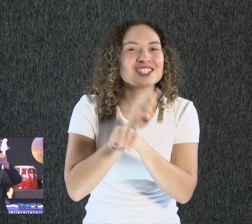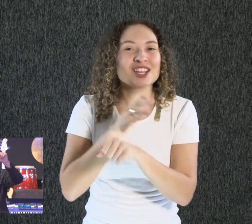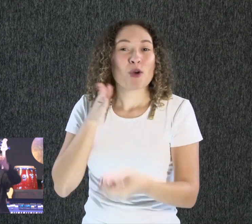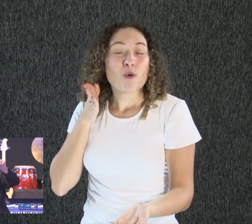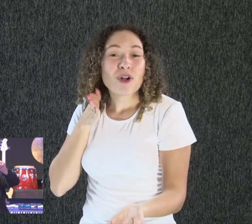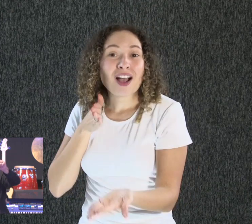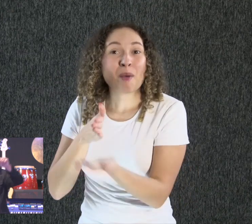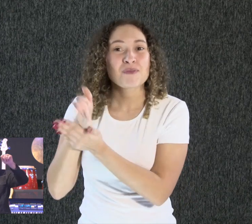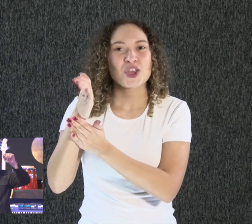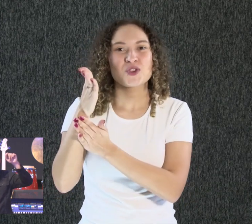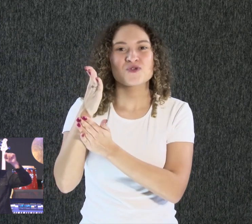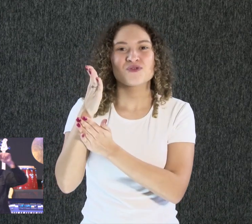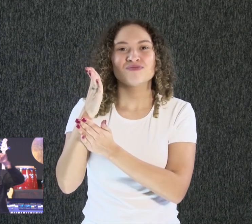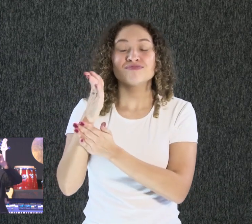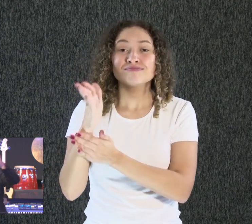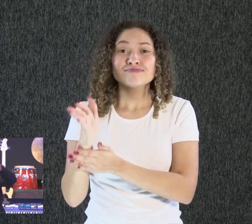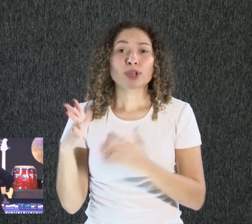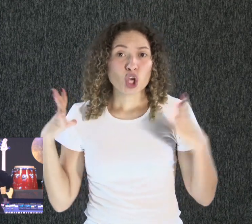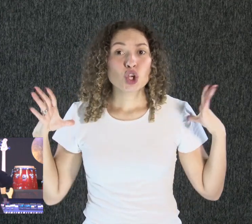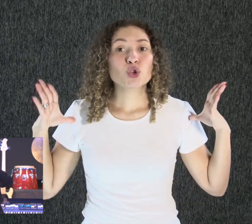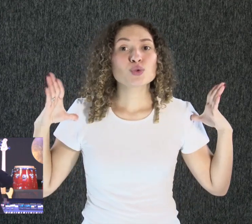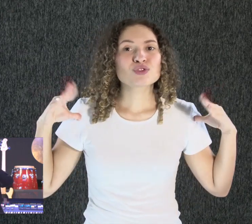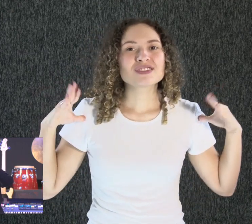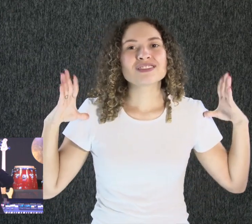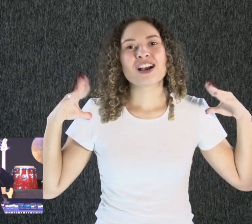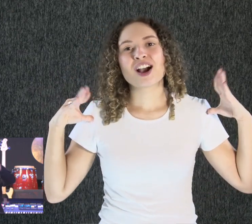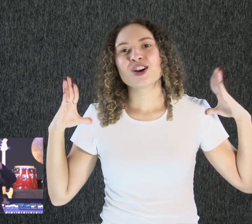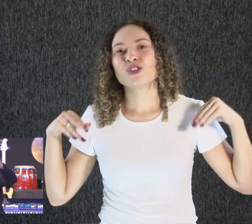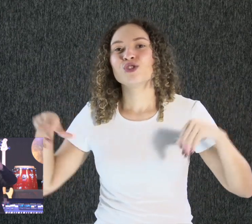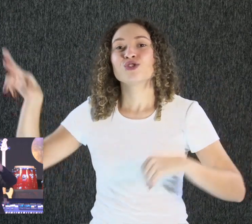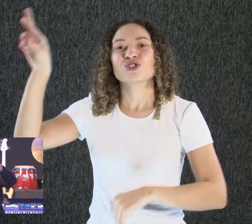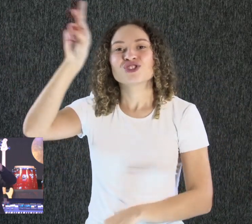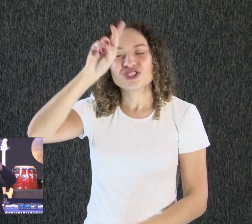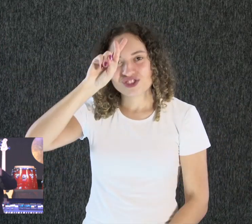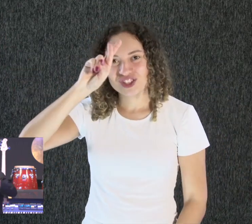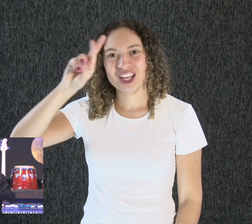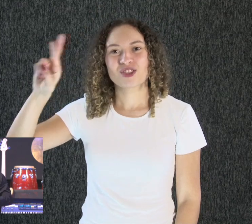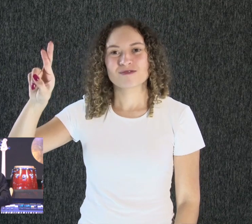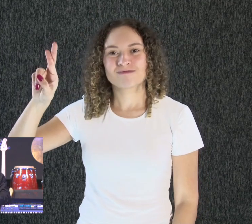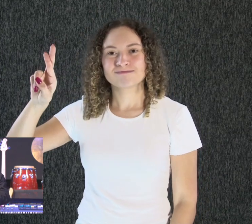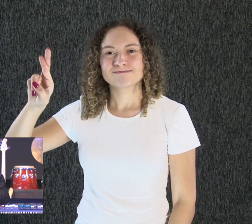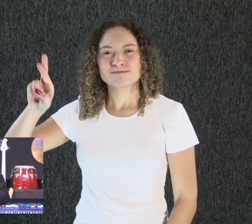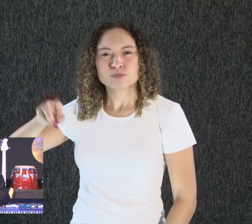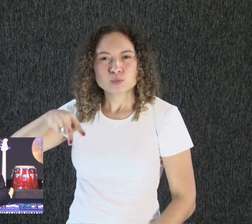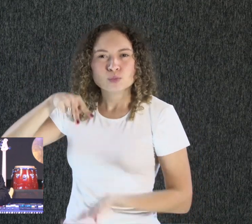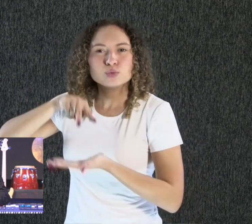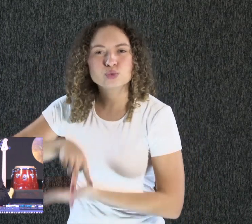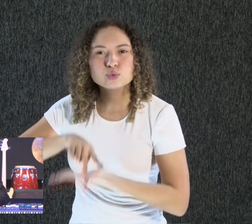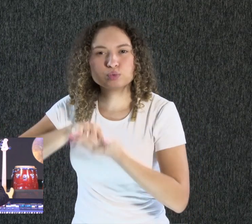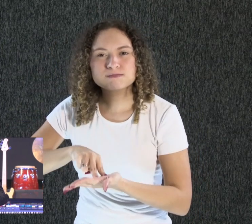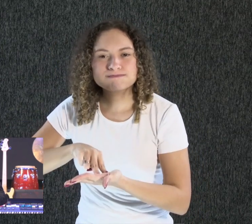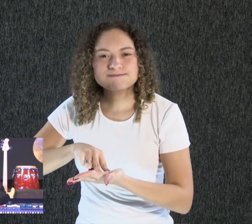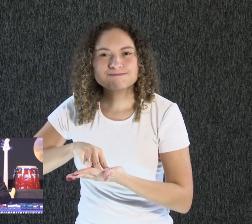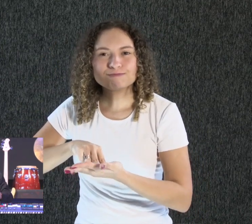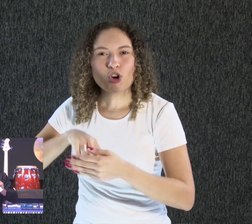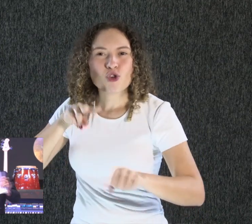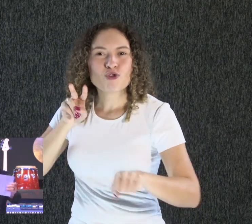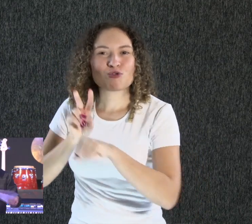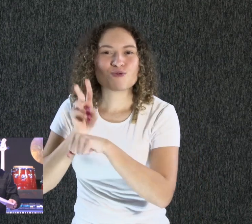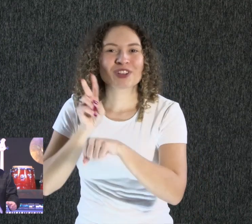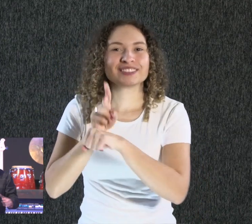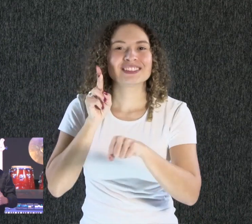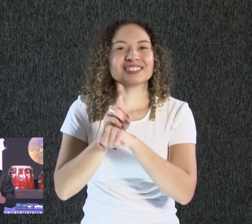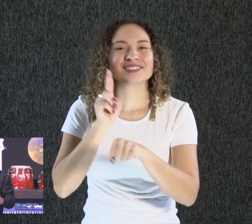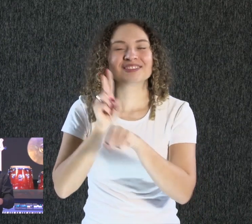que o protejam em todos os seus caminhos. E os anjos do Senhor estão acampados ao redor daqueles que o temem e os